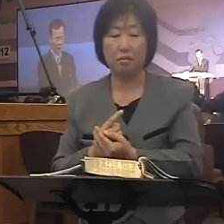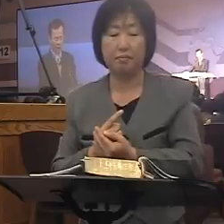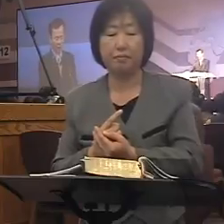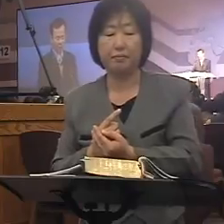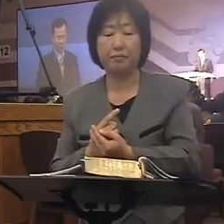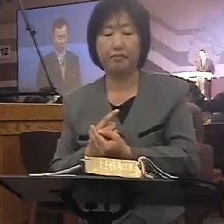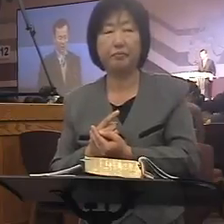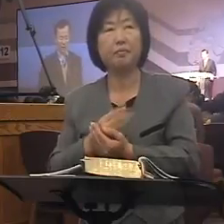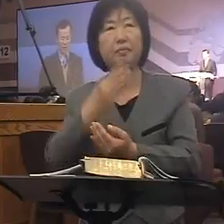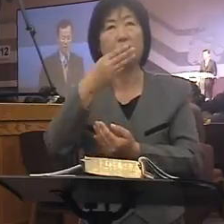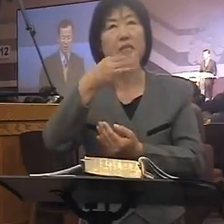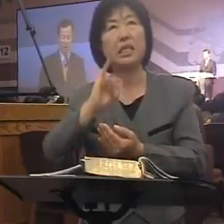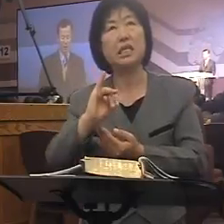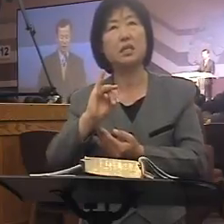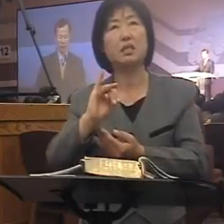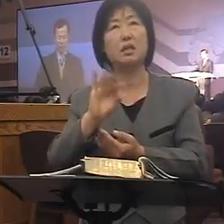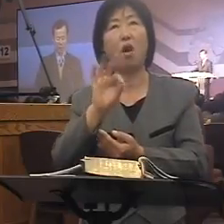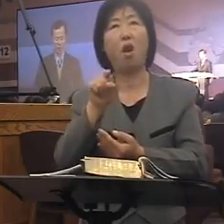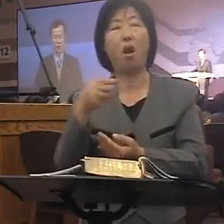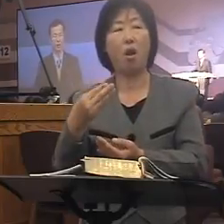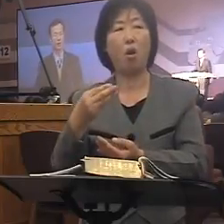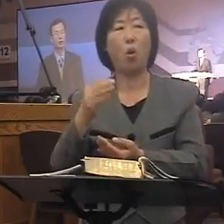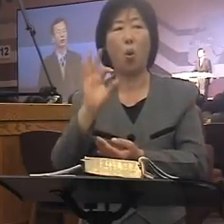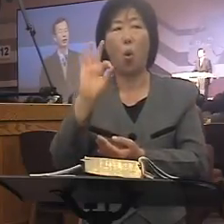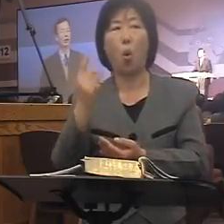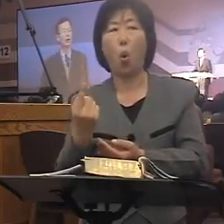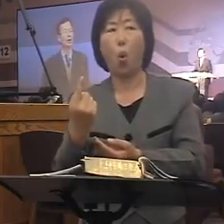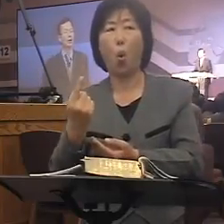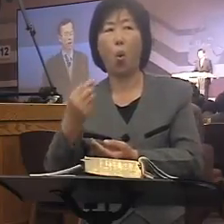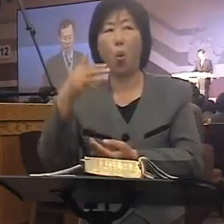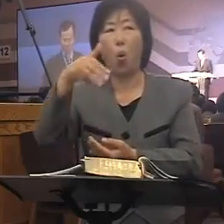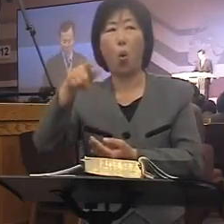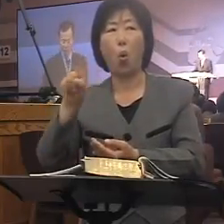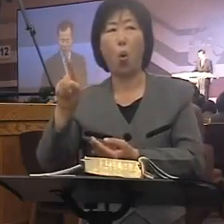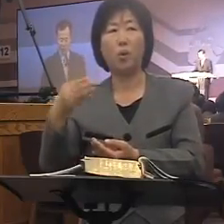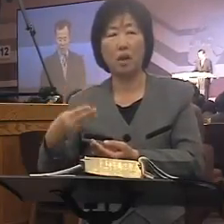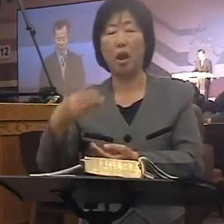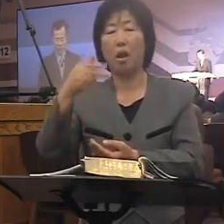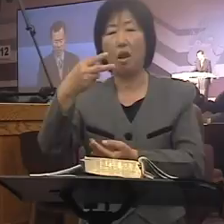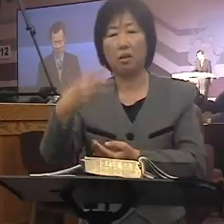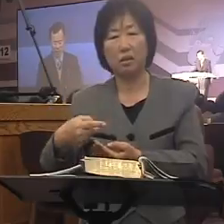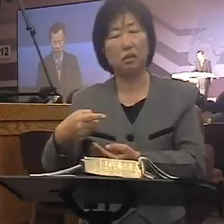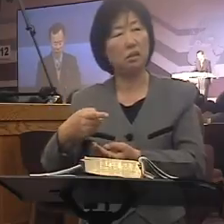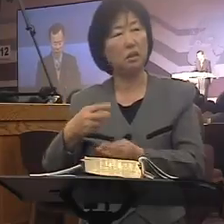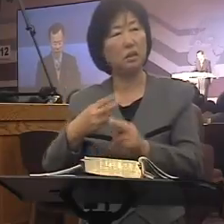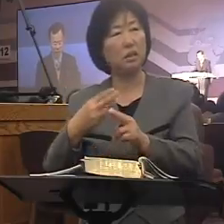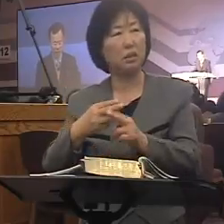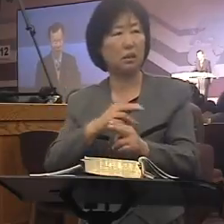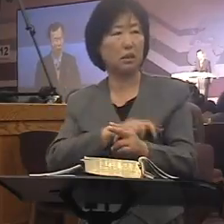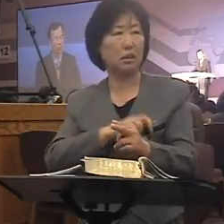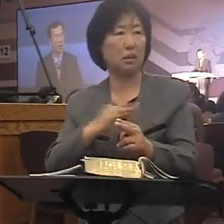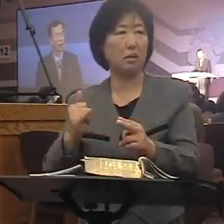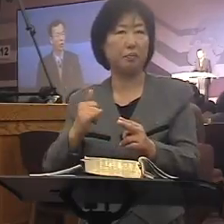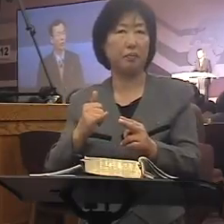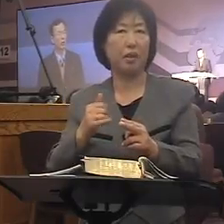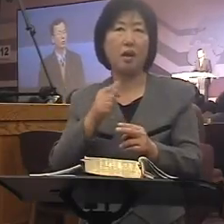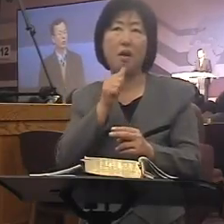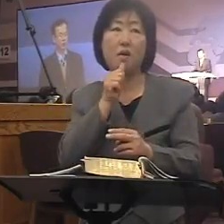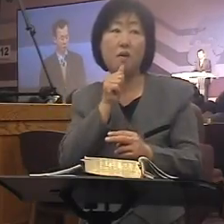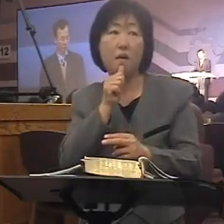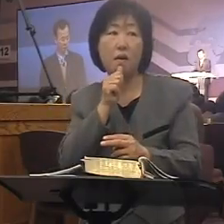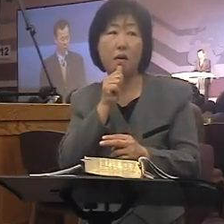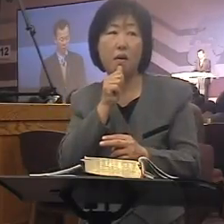니올 올차일드라는 분이 쓴 글에서 이러한 내용이 있습니다. 그는 어느 날 콩과 옥수수를 키우는 농장에서 아주